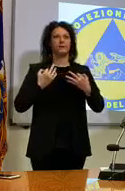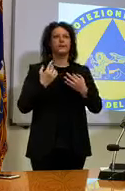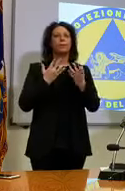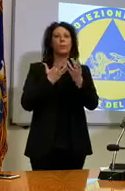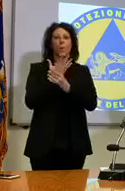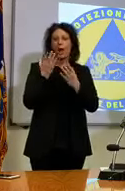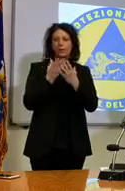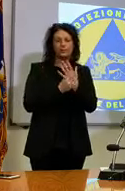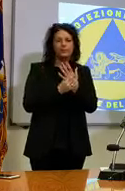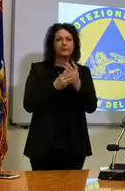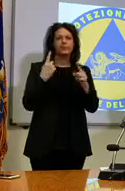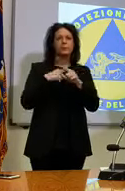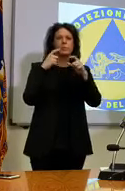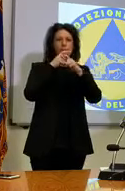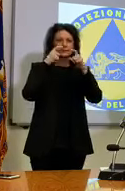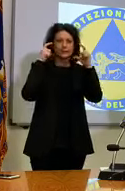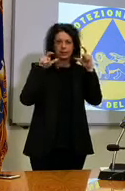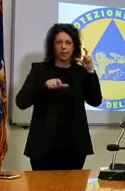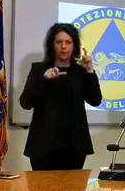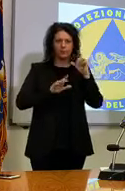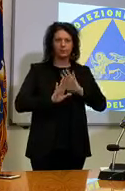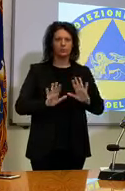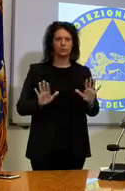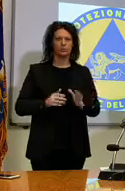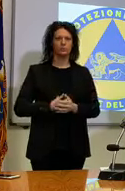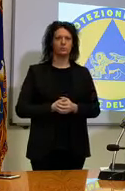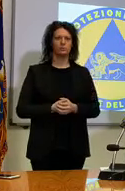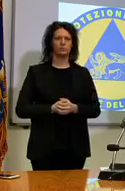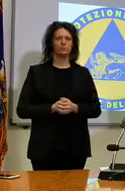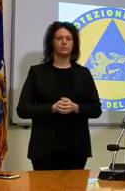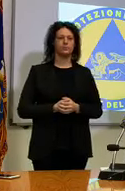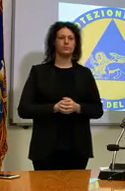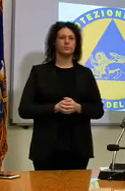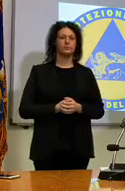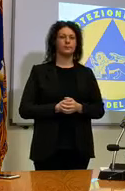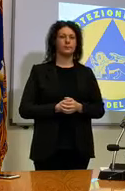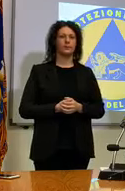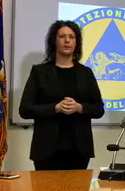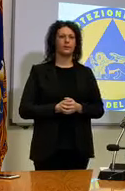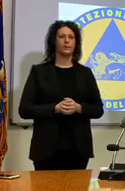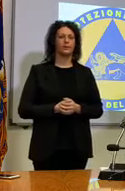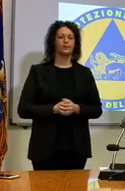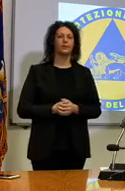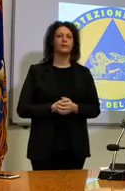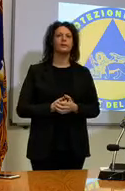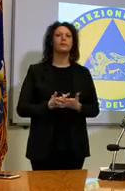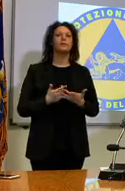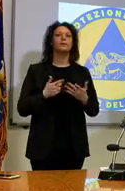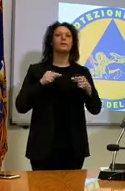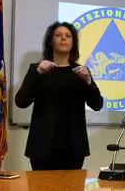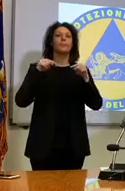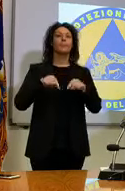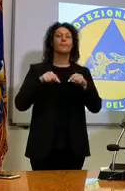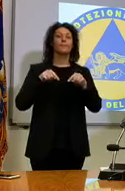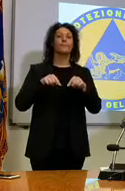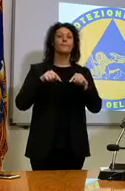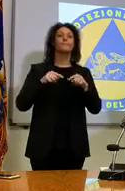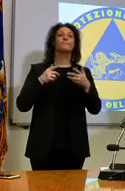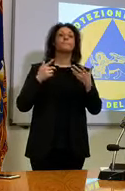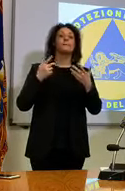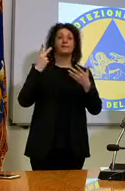guanti e la mascherina. Tocchi gli alimenti. Allora, diciamo fino in fondo, in questo paese sulla mascherina non si è